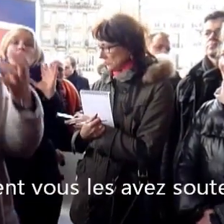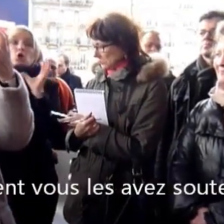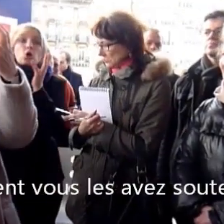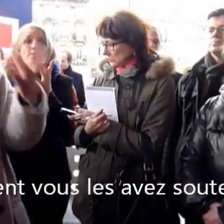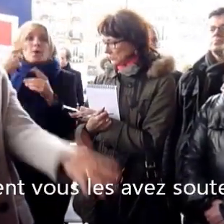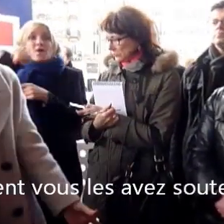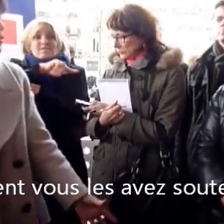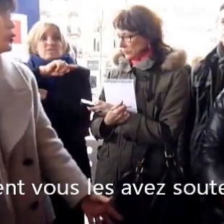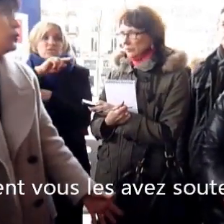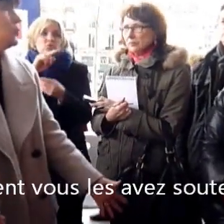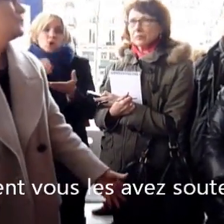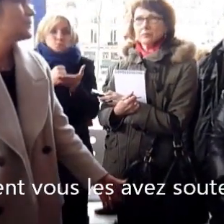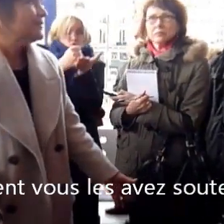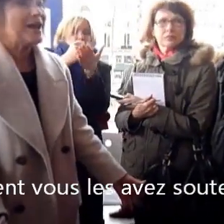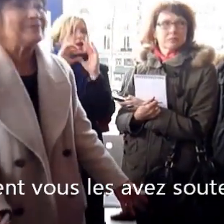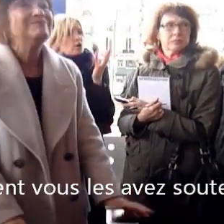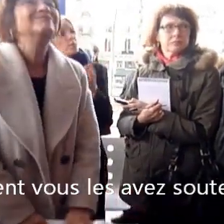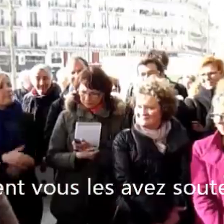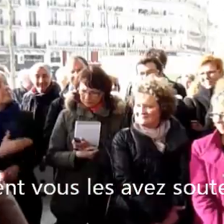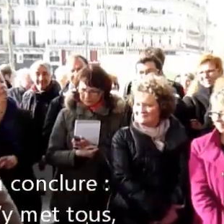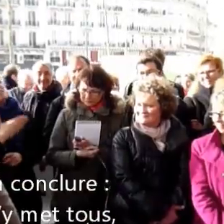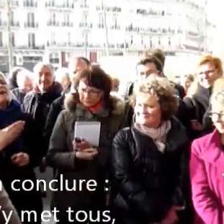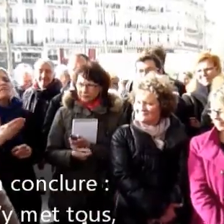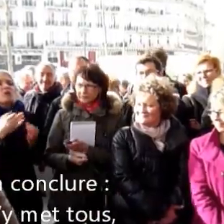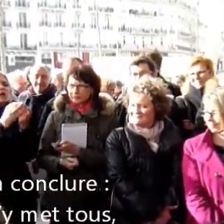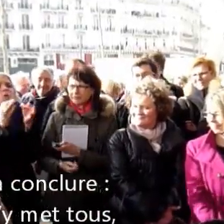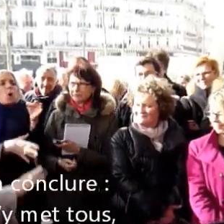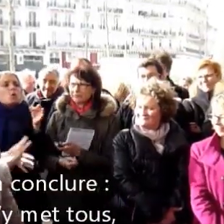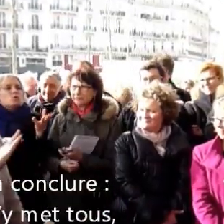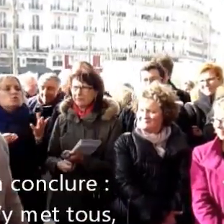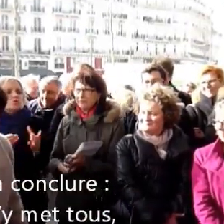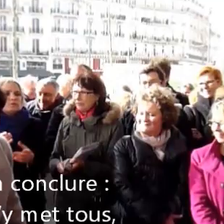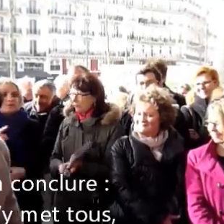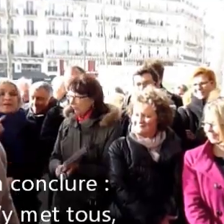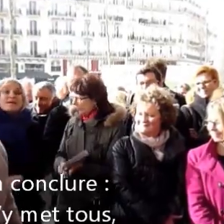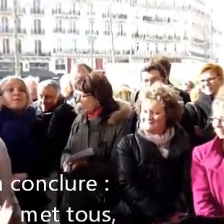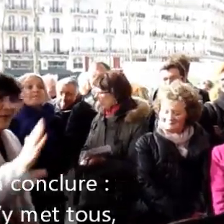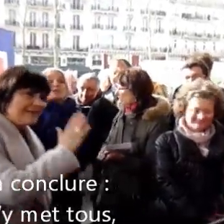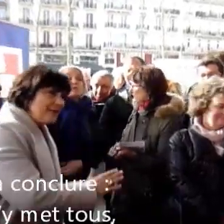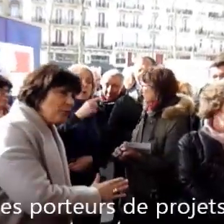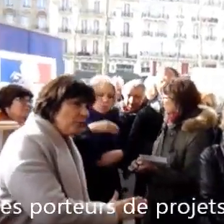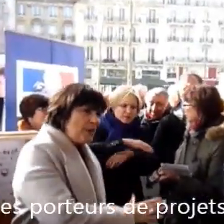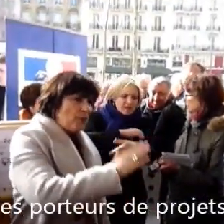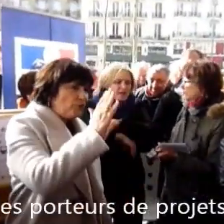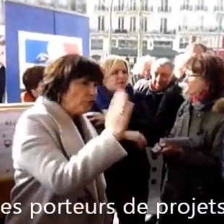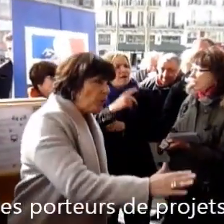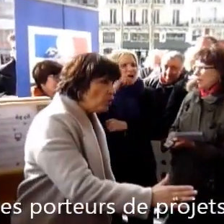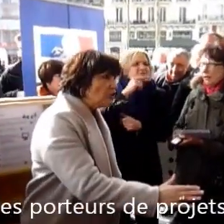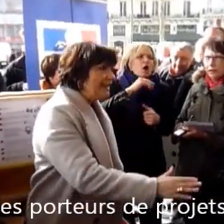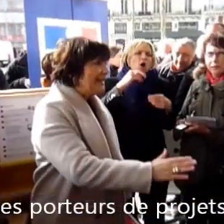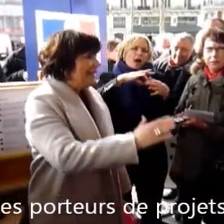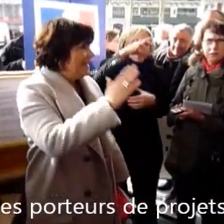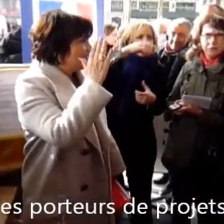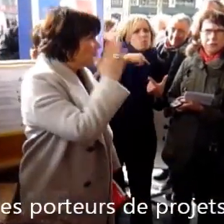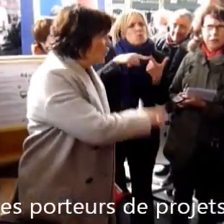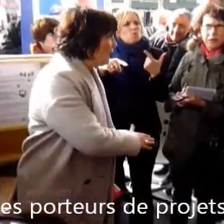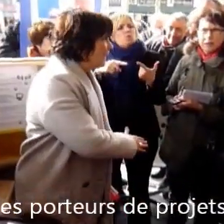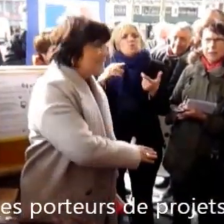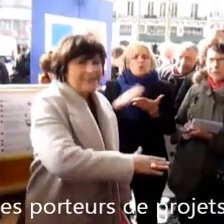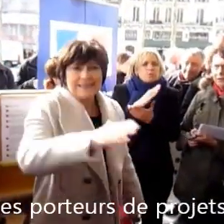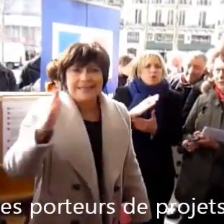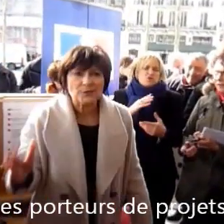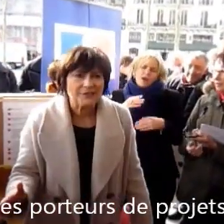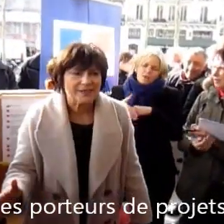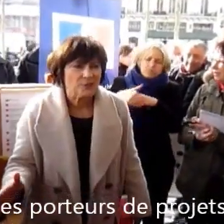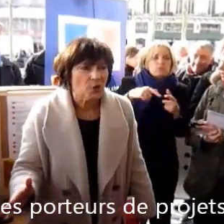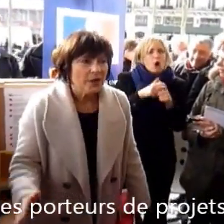comment vous les avez soutenus. Voilà, on va conclure quand on primait tous, les élus, les porteurs de projets, les